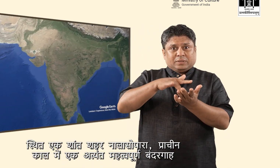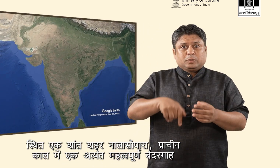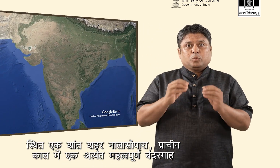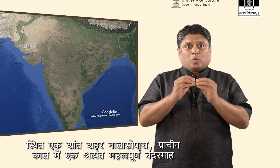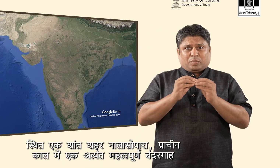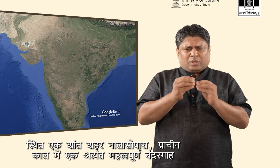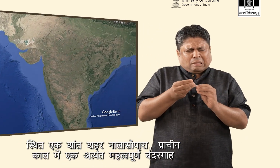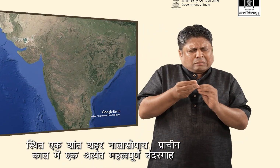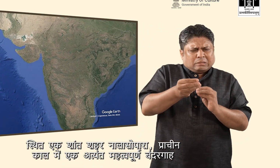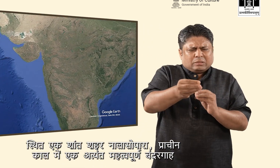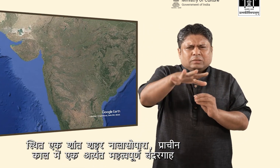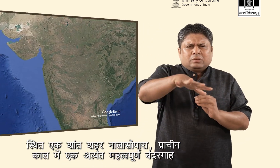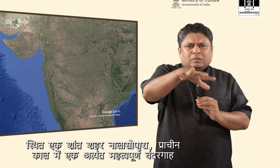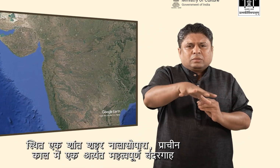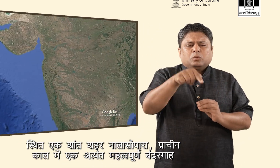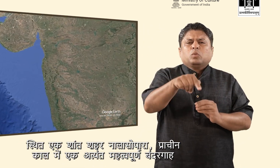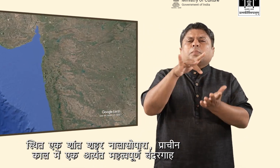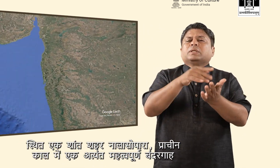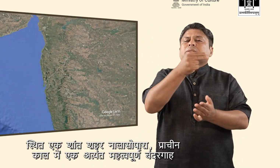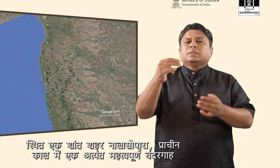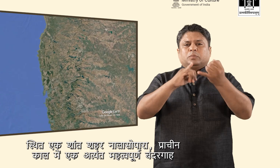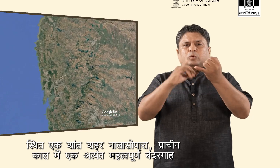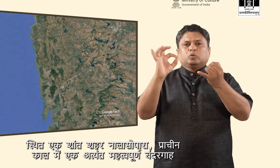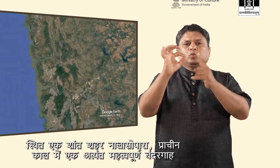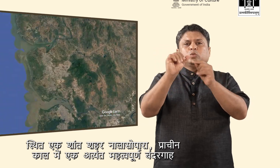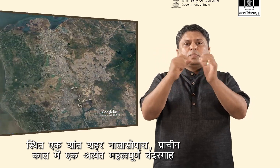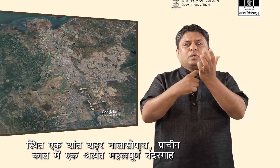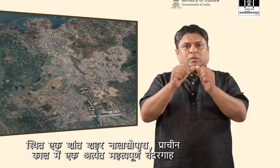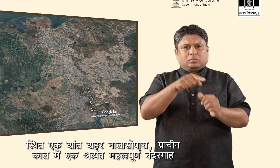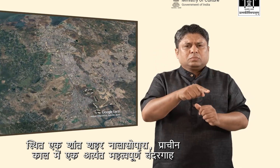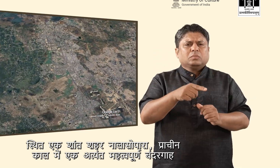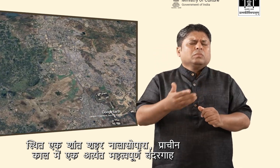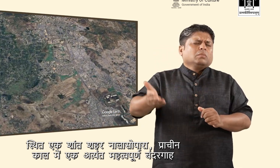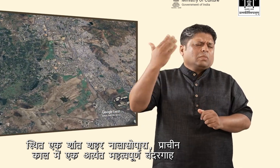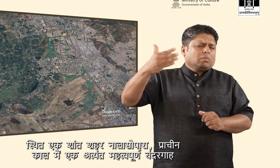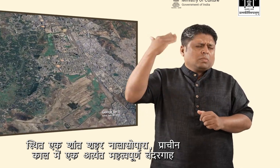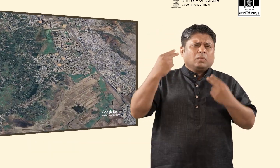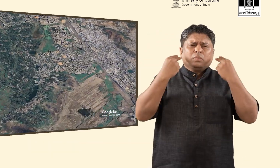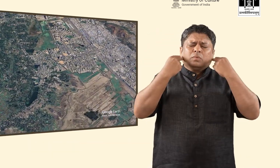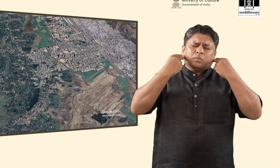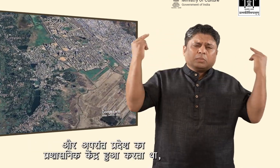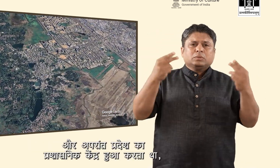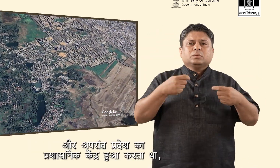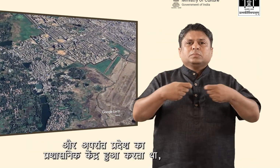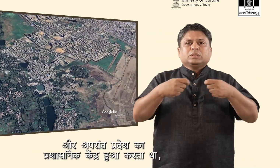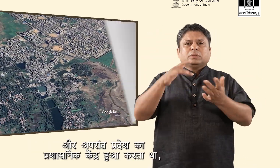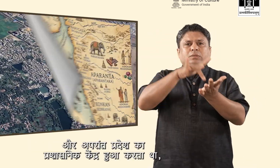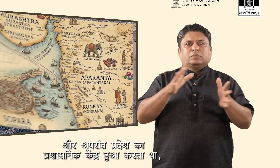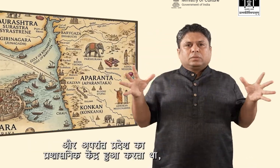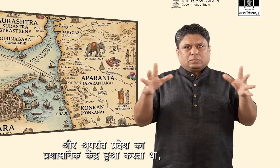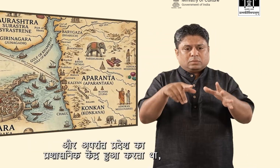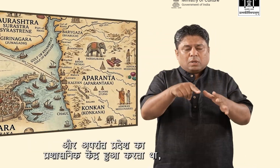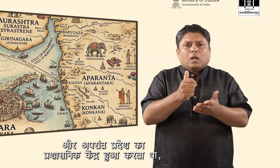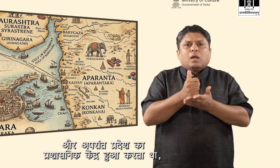एक शांत शहर नाला सोपारा प्राचीन काल में एक अत्यंत महत्वपूर्ण बंदरगाह और